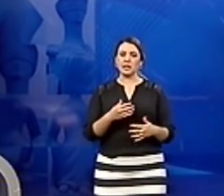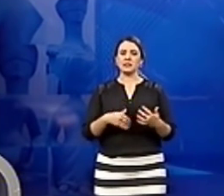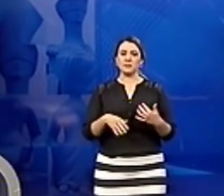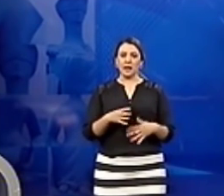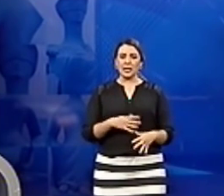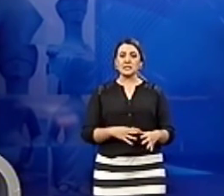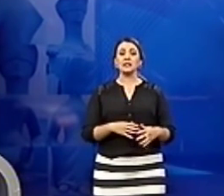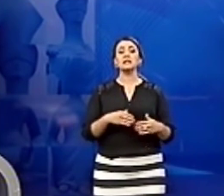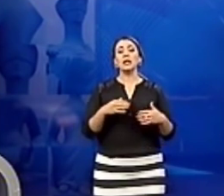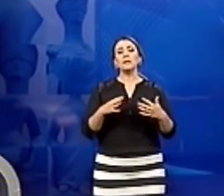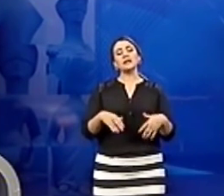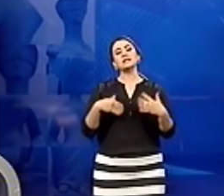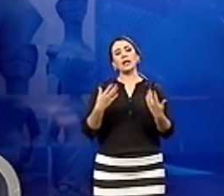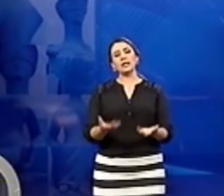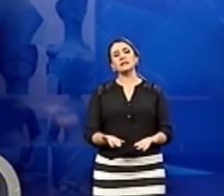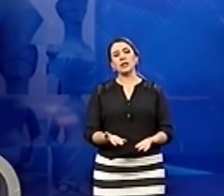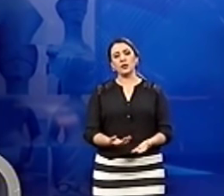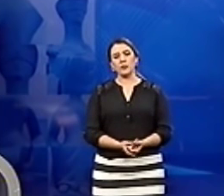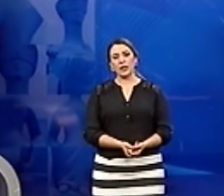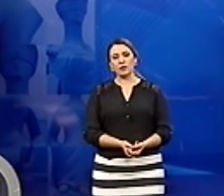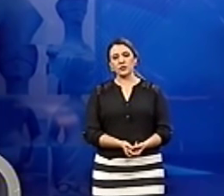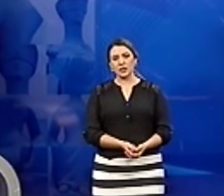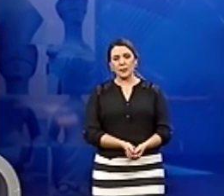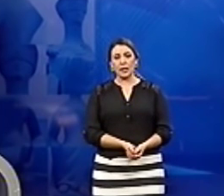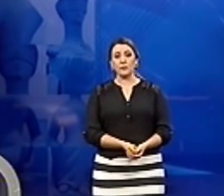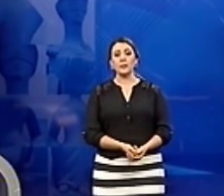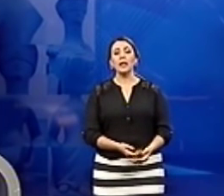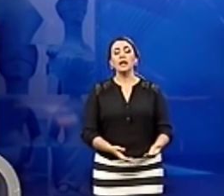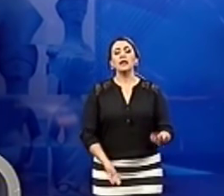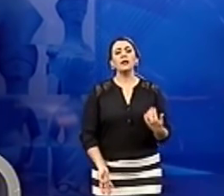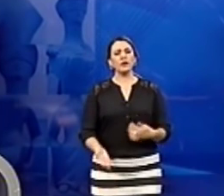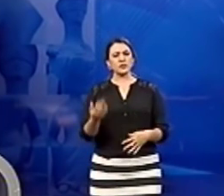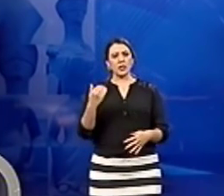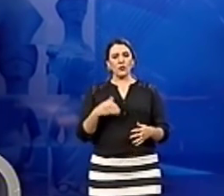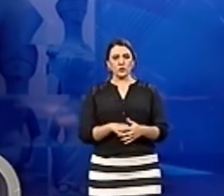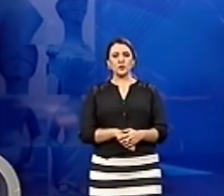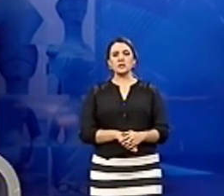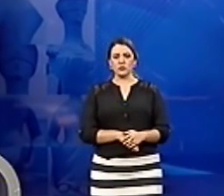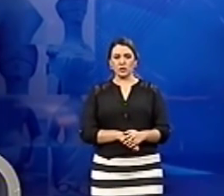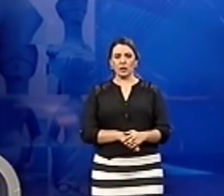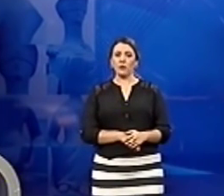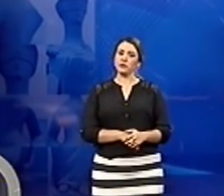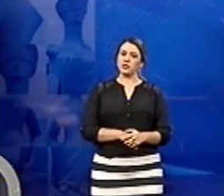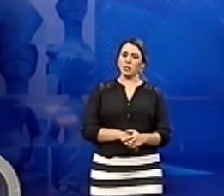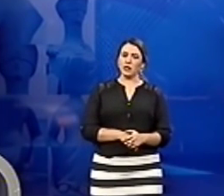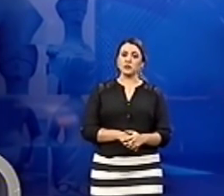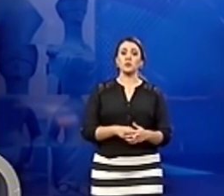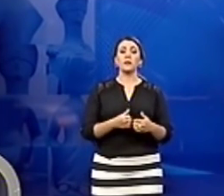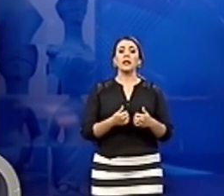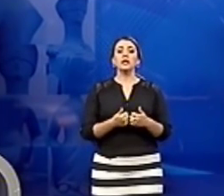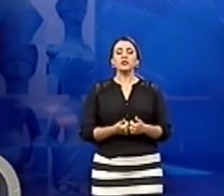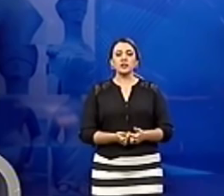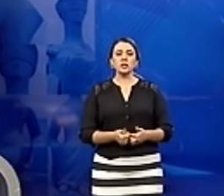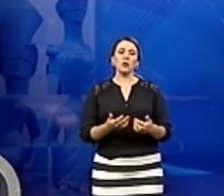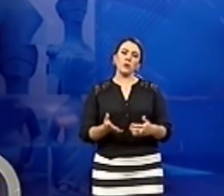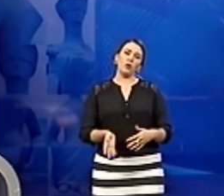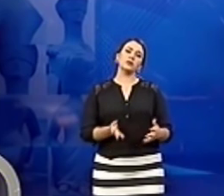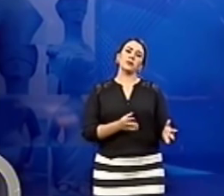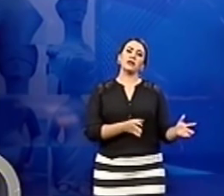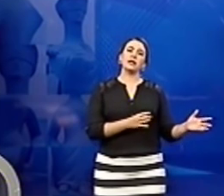necessidades básicas para se reinserir no mercado de trabalho. E antes da Constituição de 88, tinha isso? Tinha uma outra